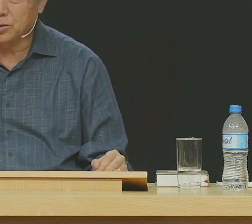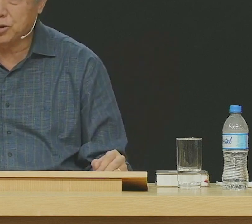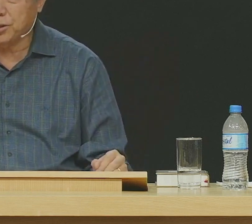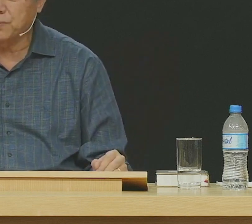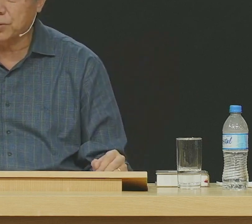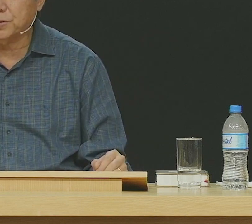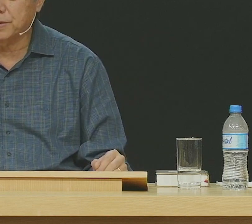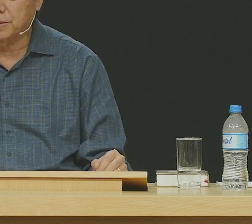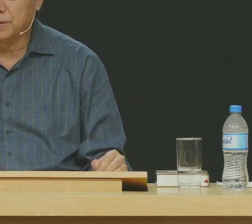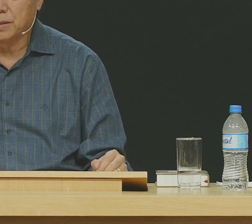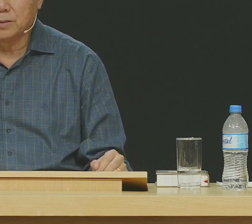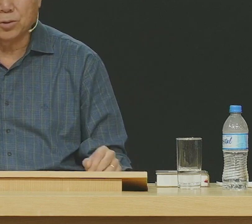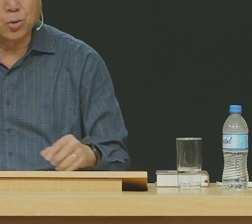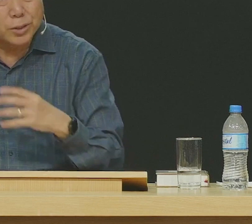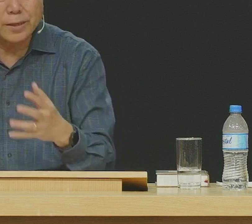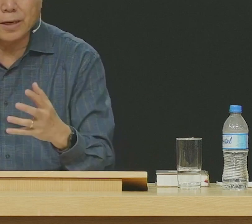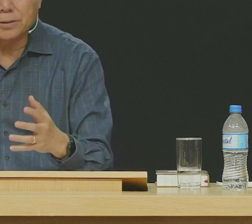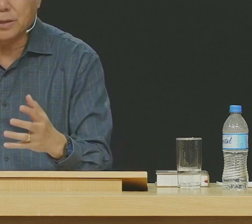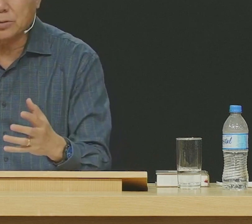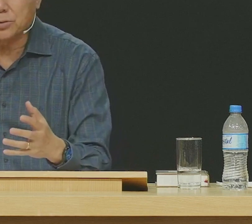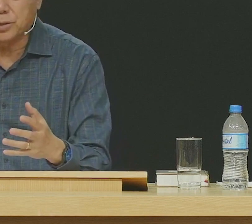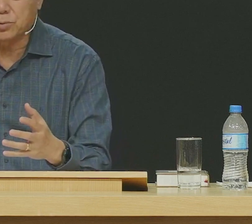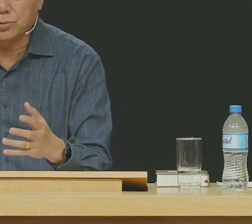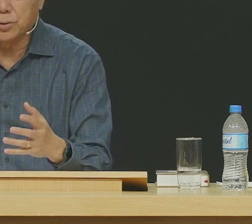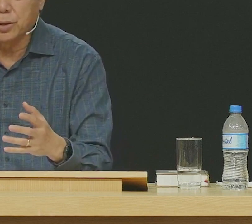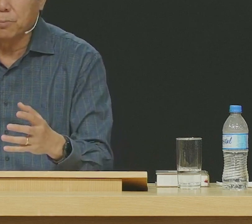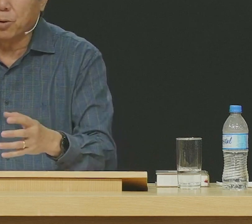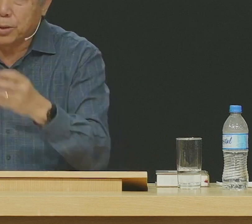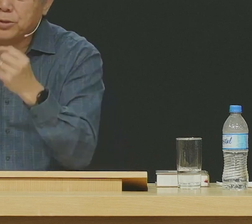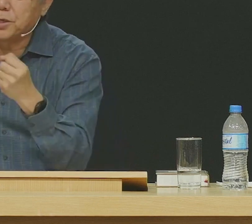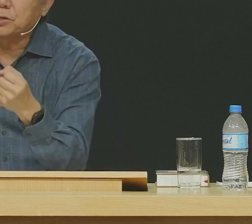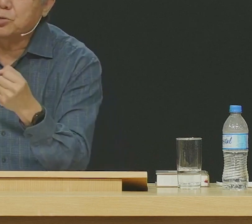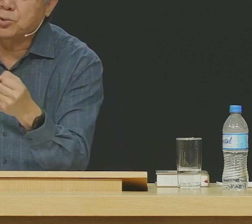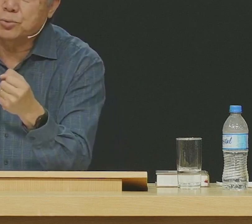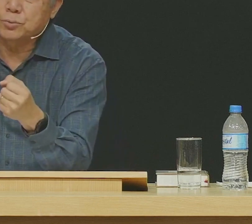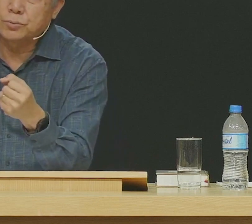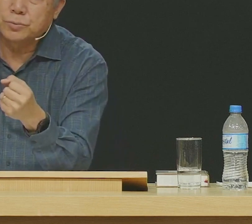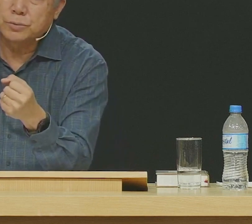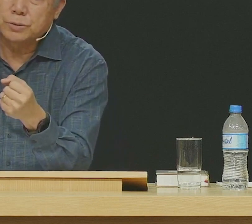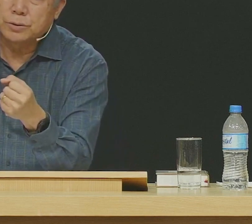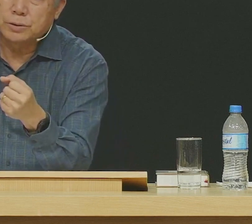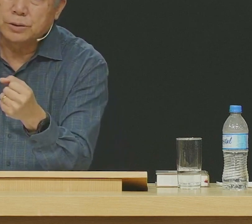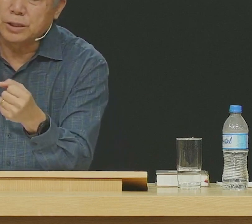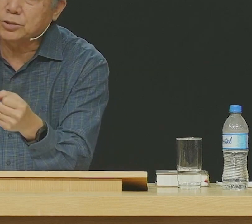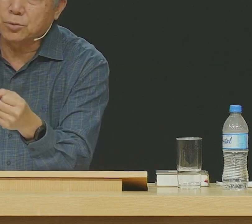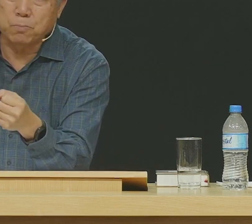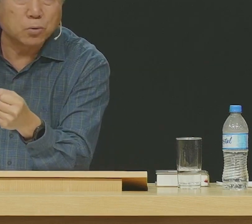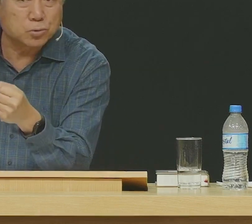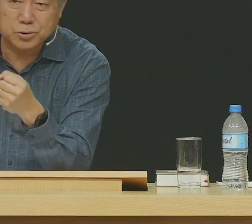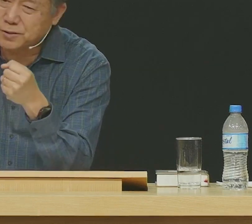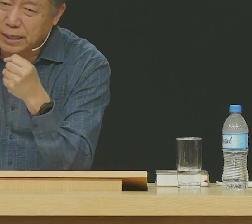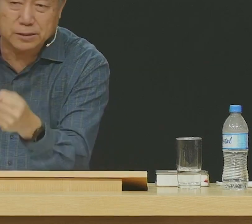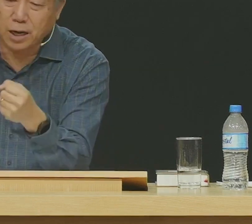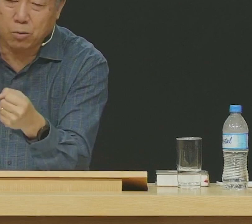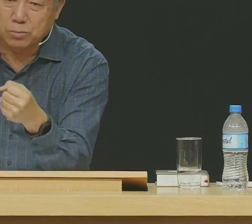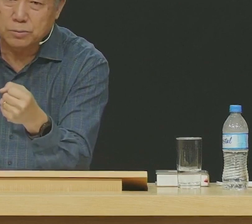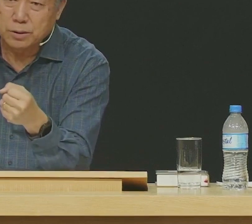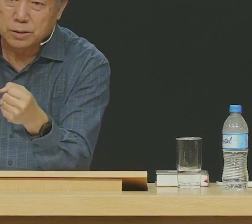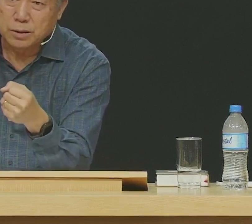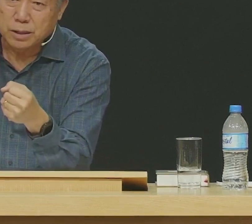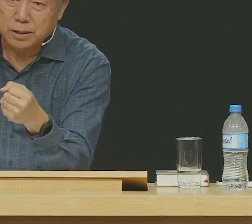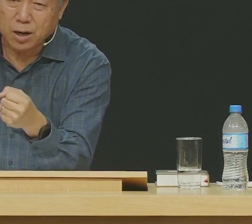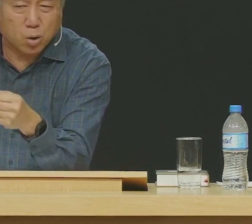ele quer encher você de toda a realidade de Deus por meio de Cristo. Cristo é o ponto